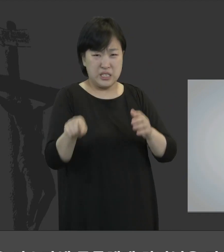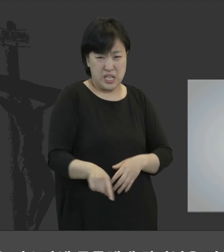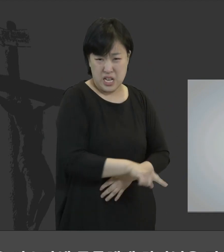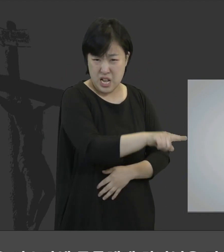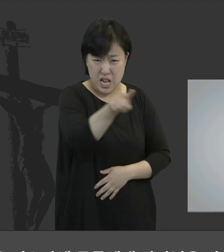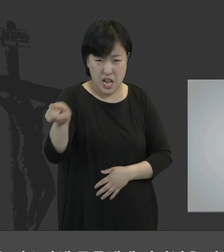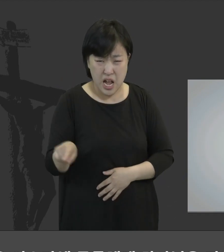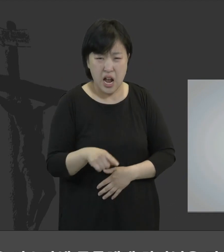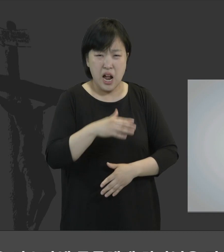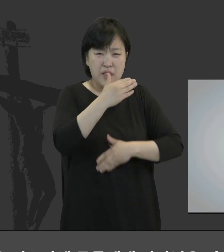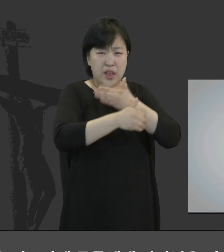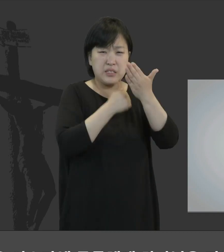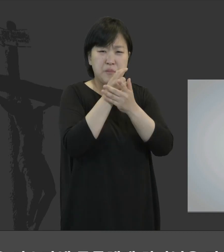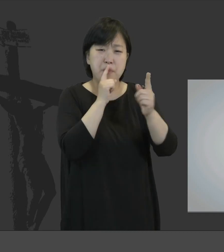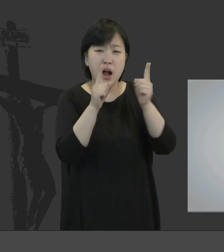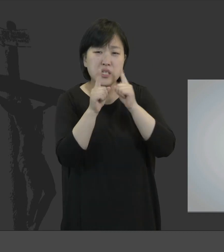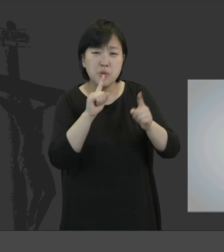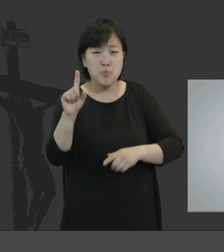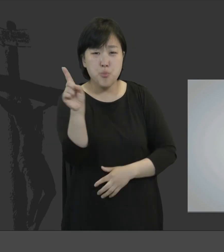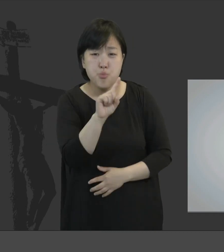어떤 말씀을 주실까요?